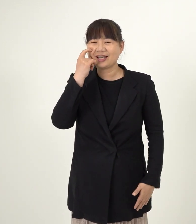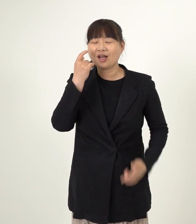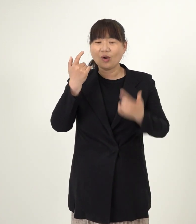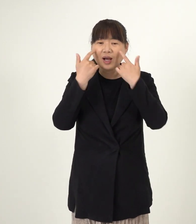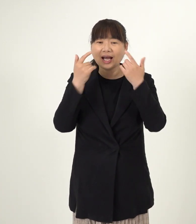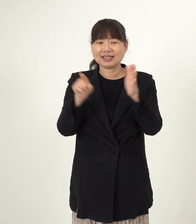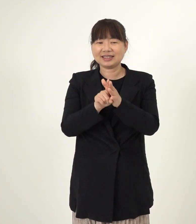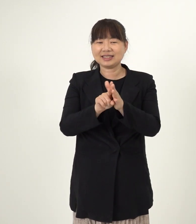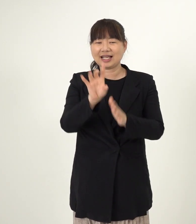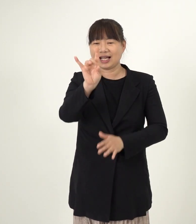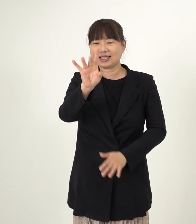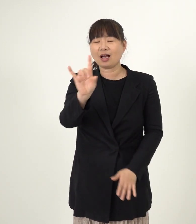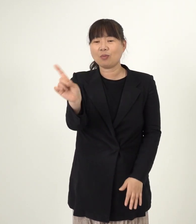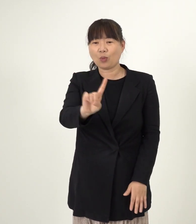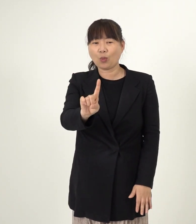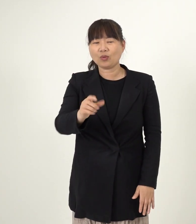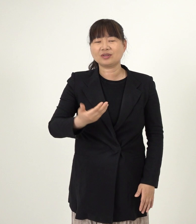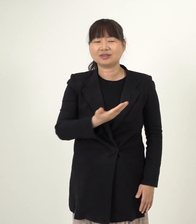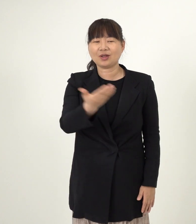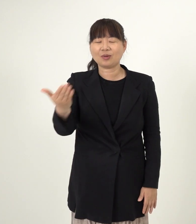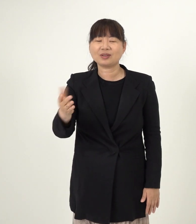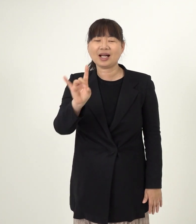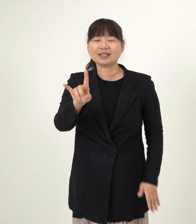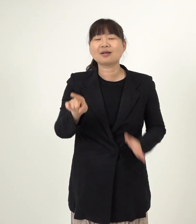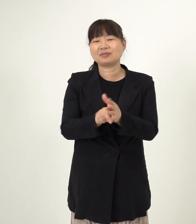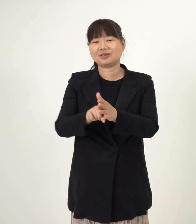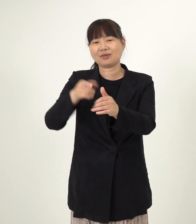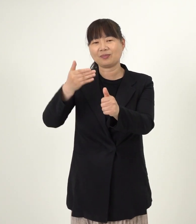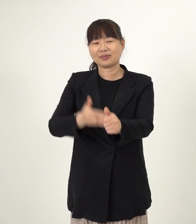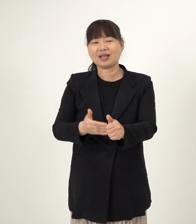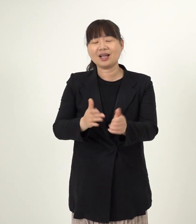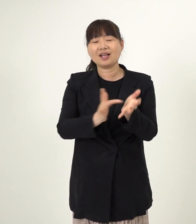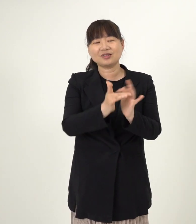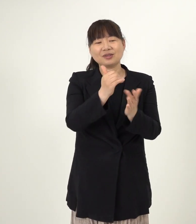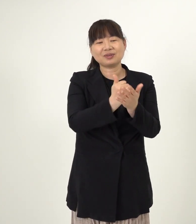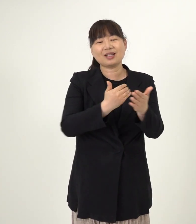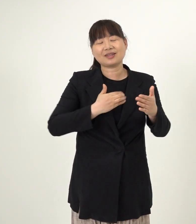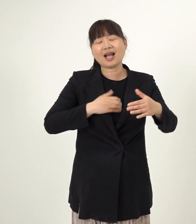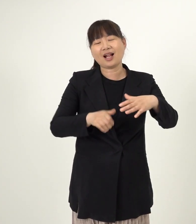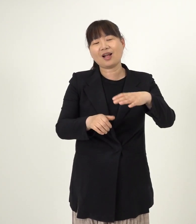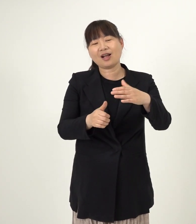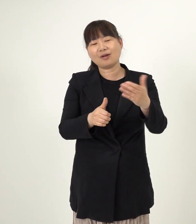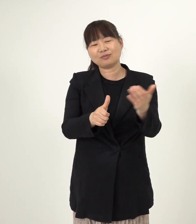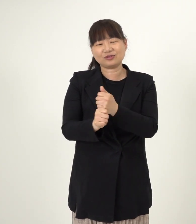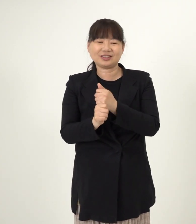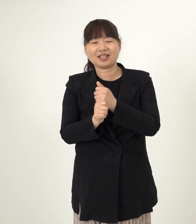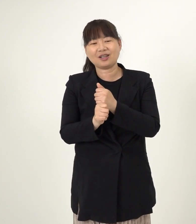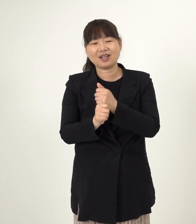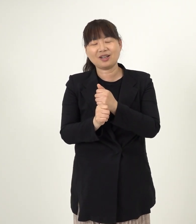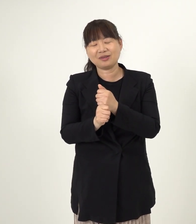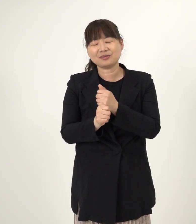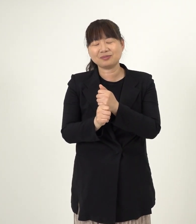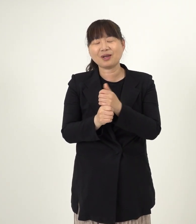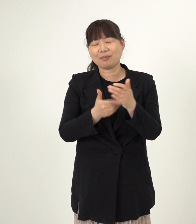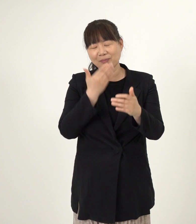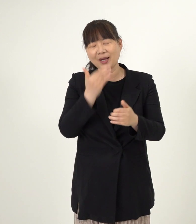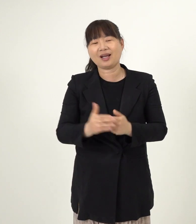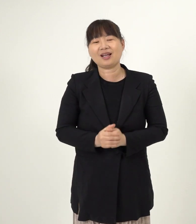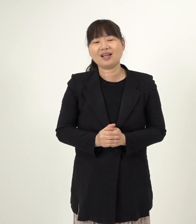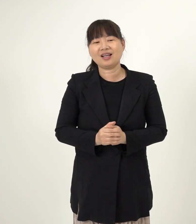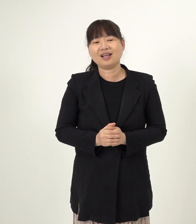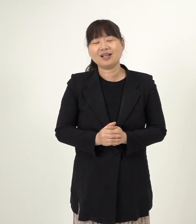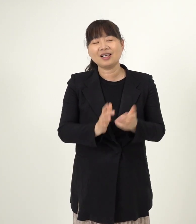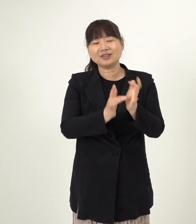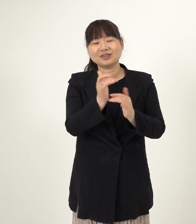확실한 것은 여러분들이 하나만 믿으면 돼요. 그분이 날 붙들어야 된다는 사실을 고백하세요. 그분이